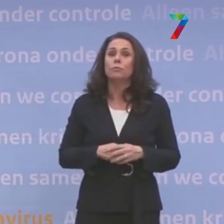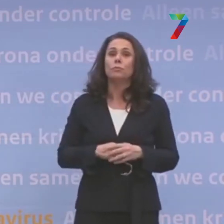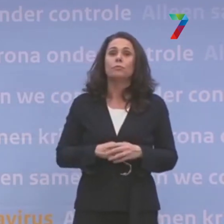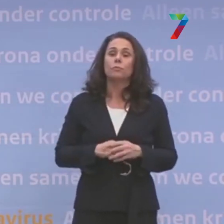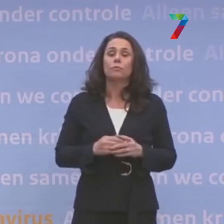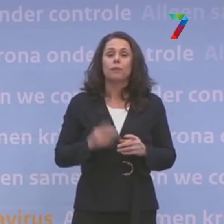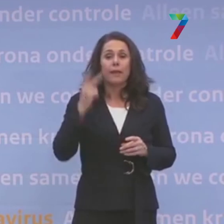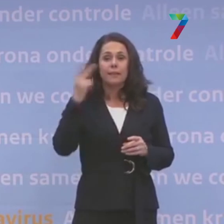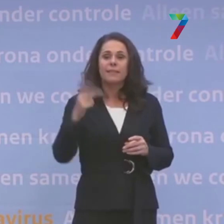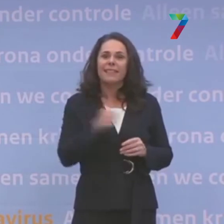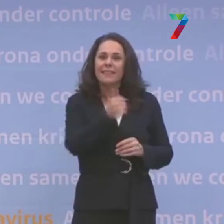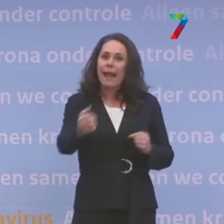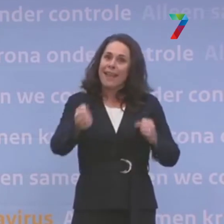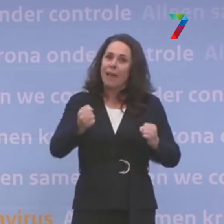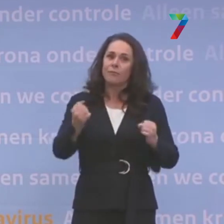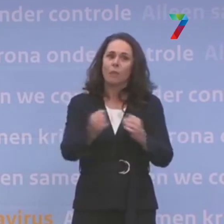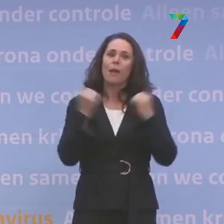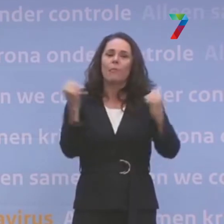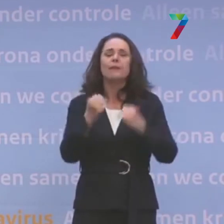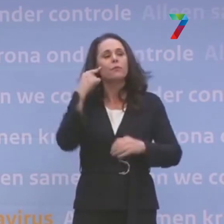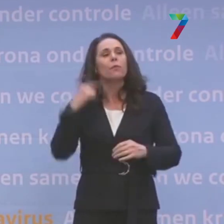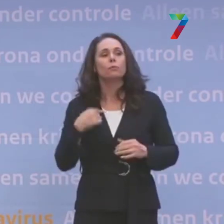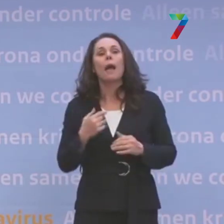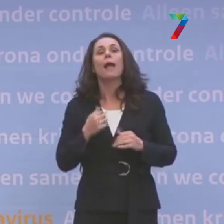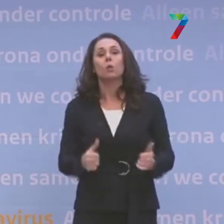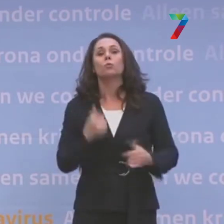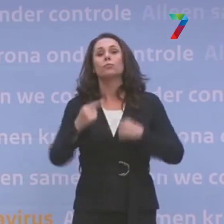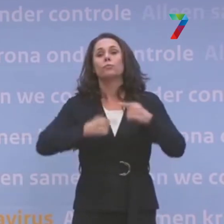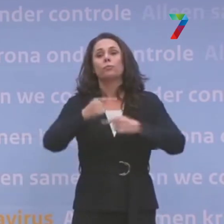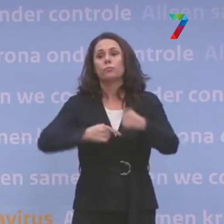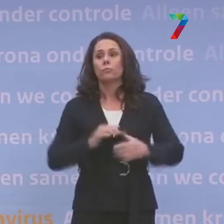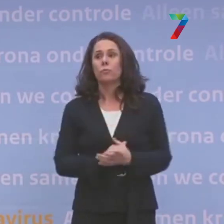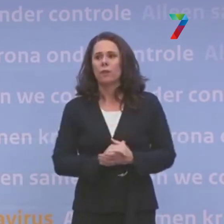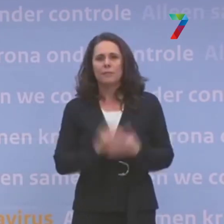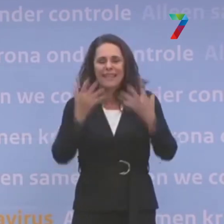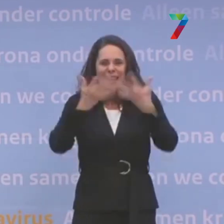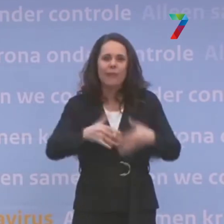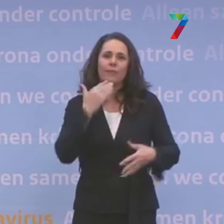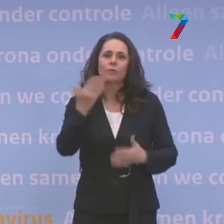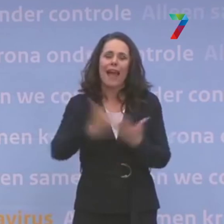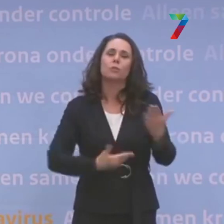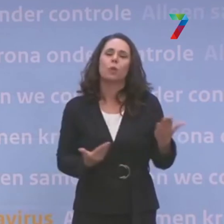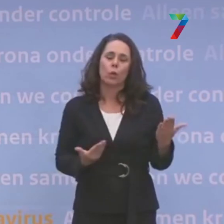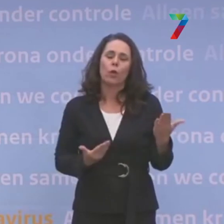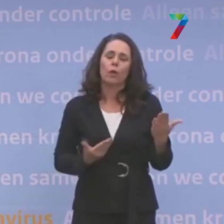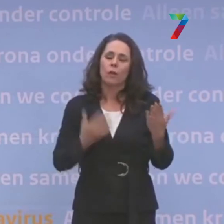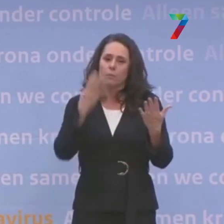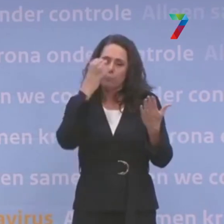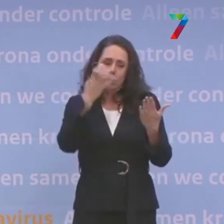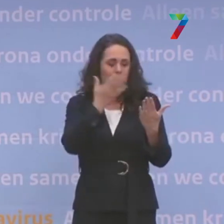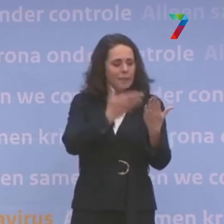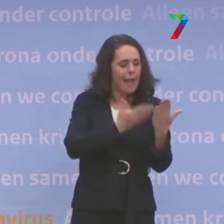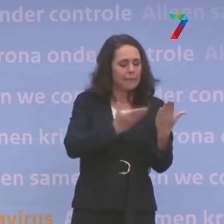wel dat iedereen er heel heftig mee bezig is, maar volgens mij gaat dat juist goed. Want dit is natuurlijk een ingewikkeld vraagstuk met heel grote zorgen. Dus er is